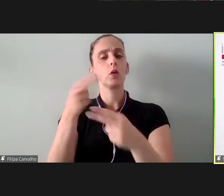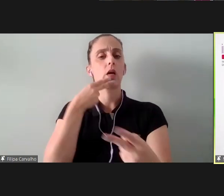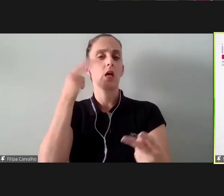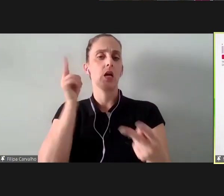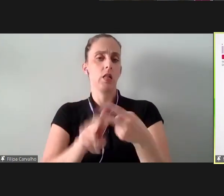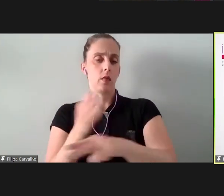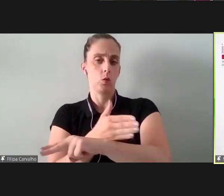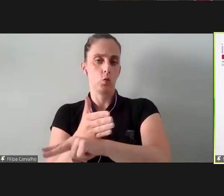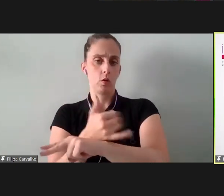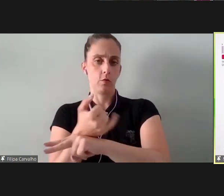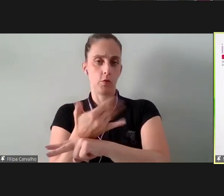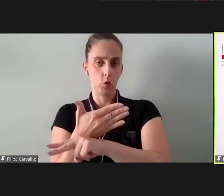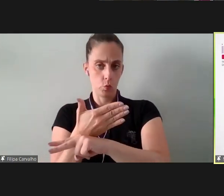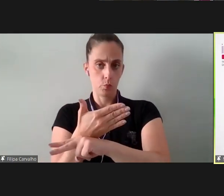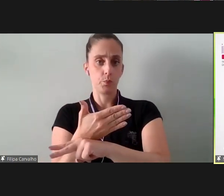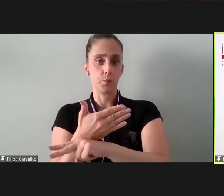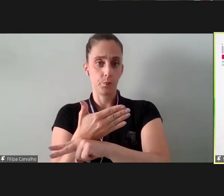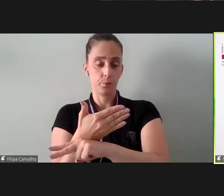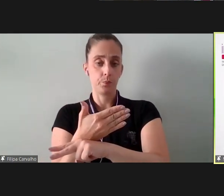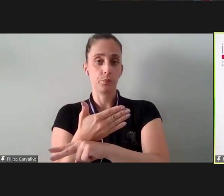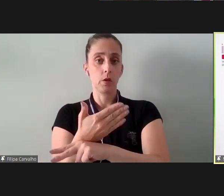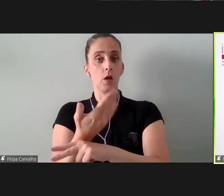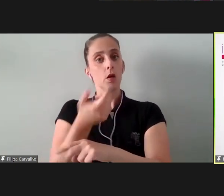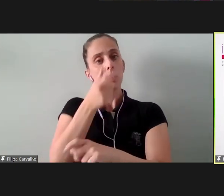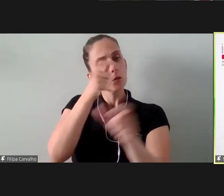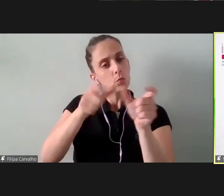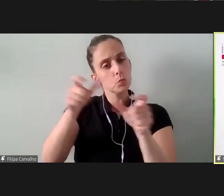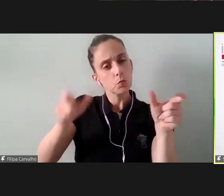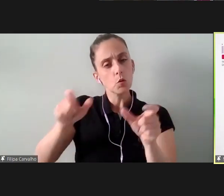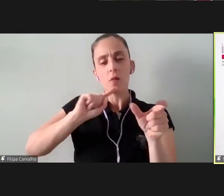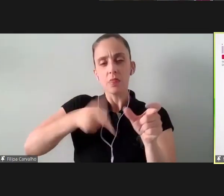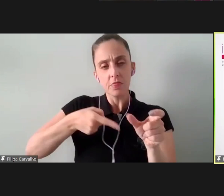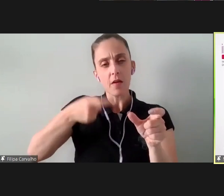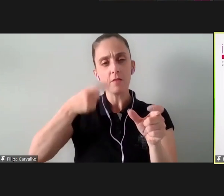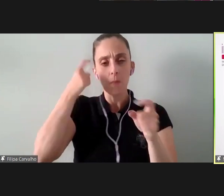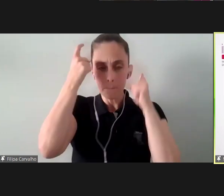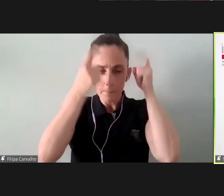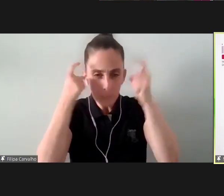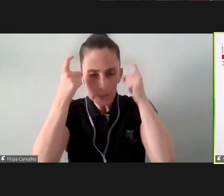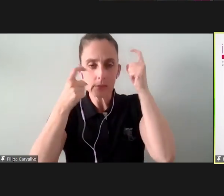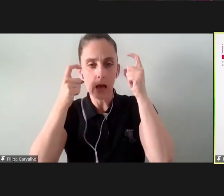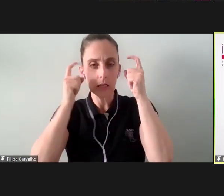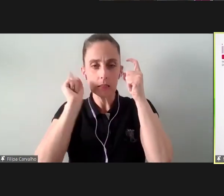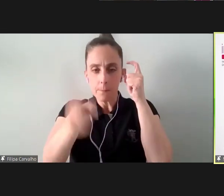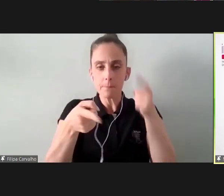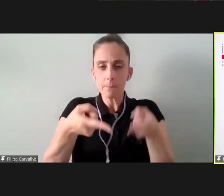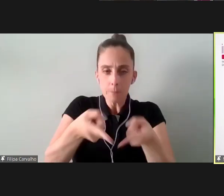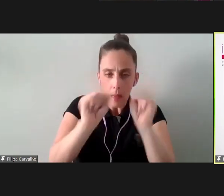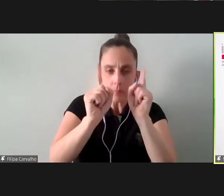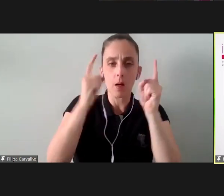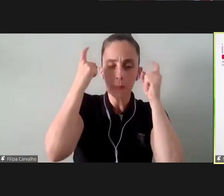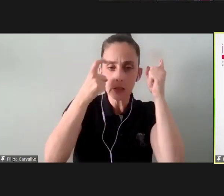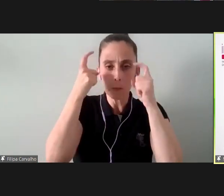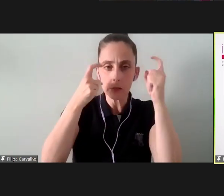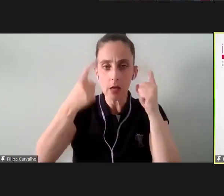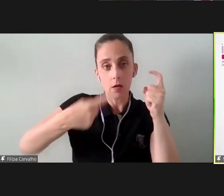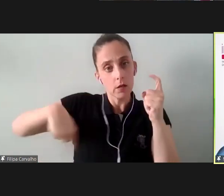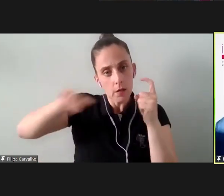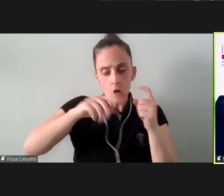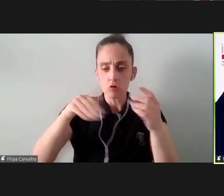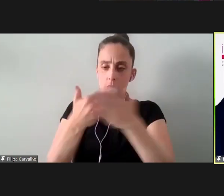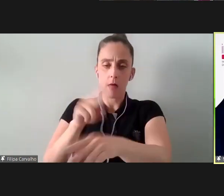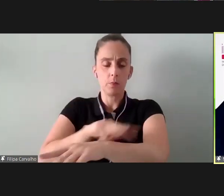século XXI. As pessoas têm de ser preparadas para pensar e essa é a nossa responsabilidade, esse é o nosso contributo para a administração